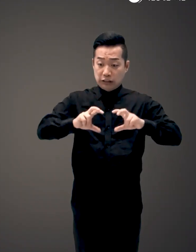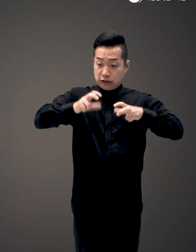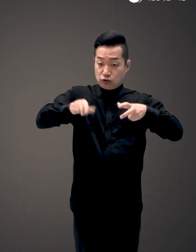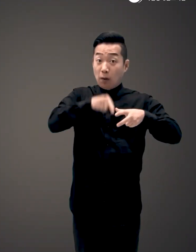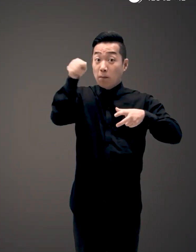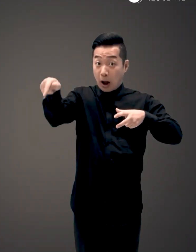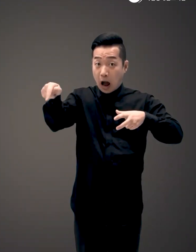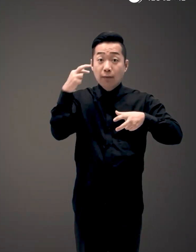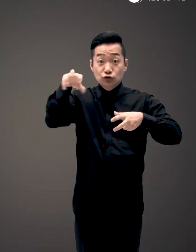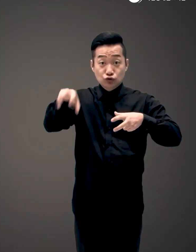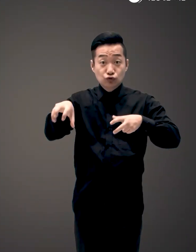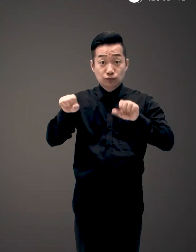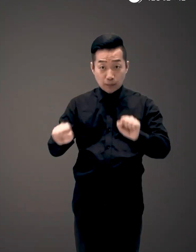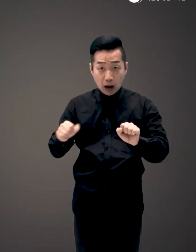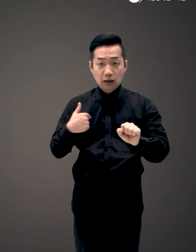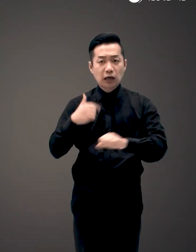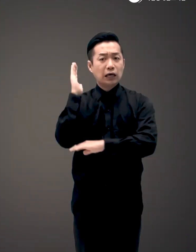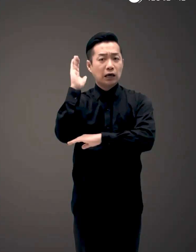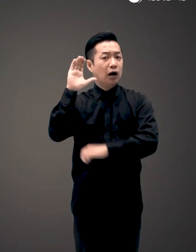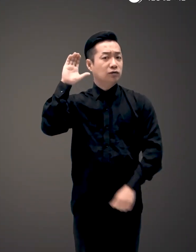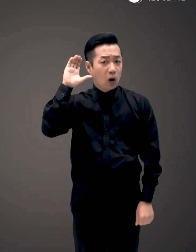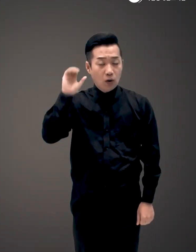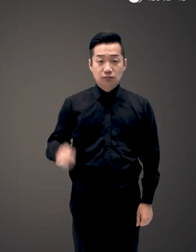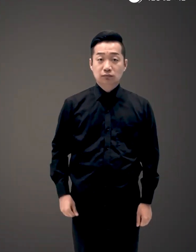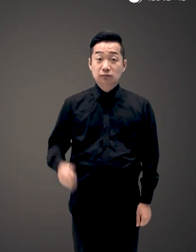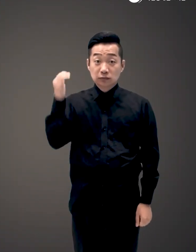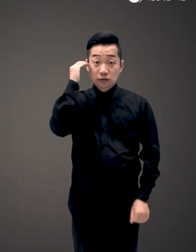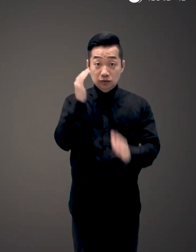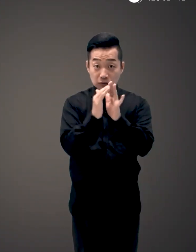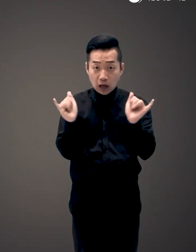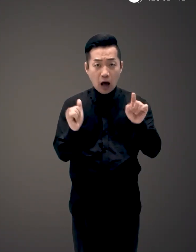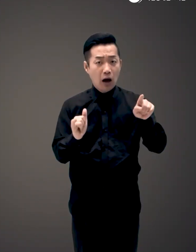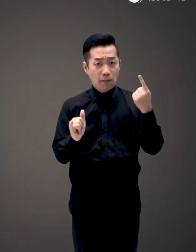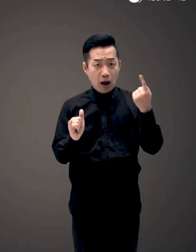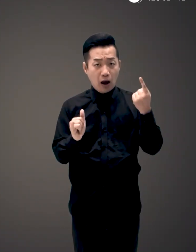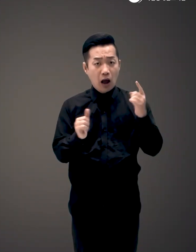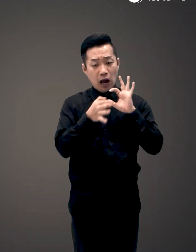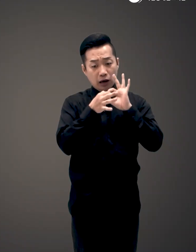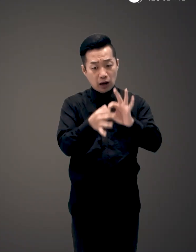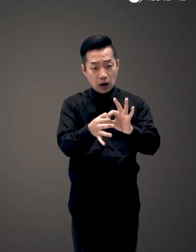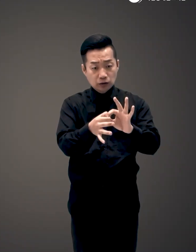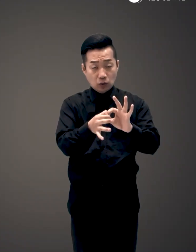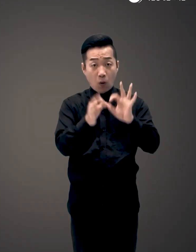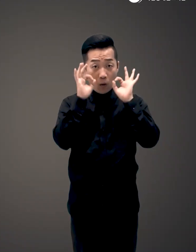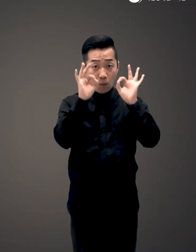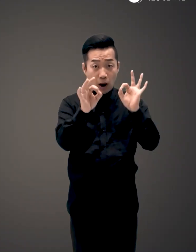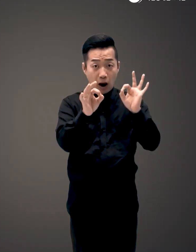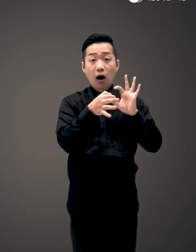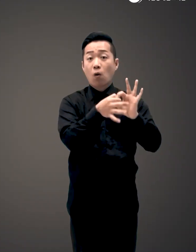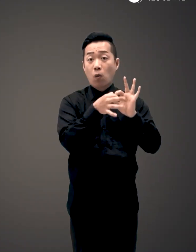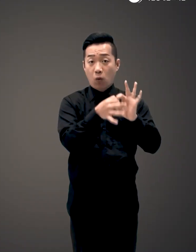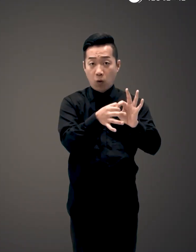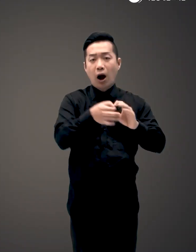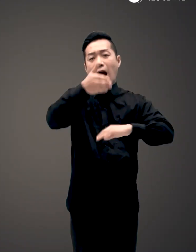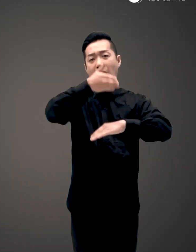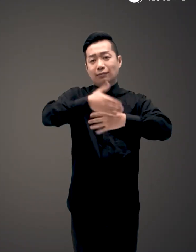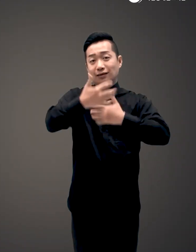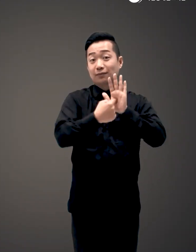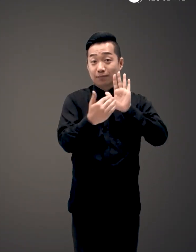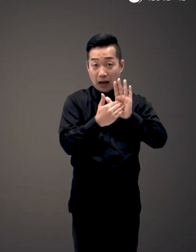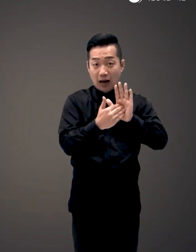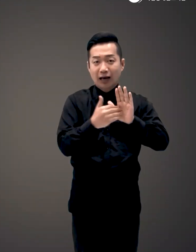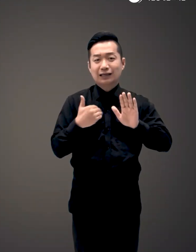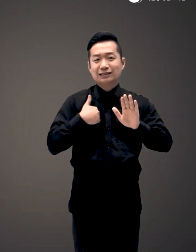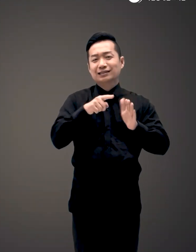지구 반대편 미국에 있는 저의 이야기를 들어주려고 한국 분들이 100명이 모인다는 게, 그때 감사 영상도 올리고